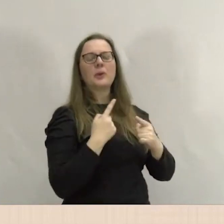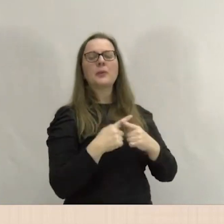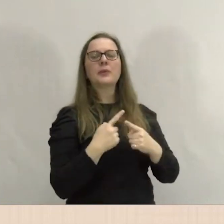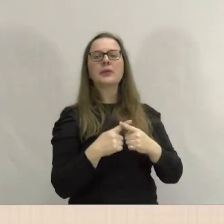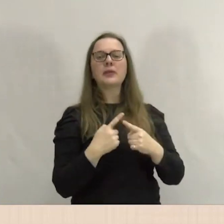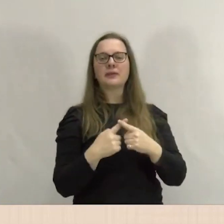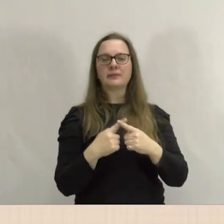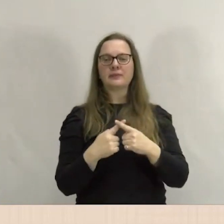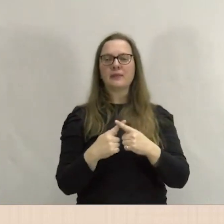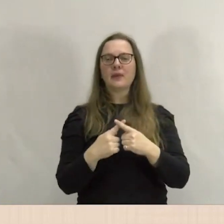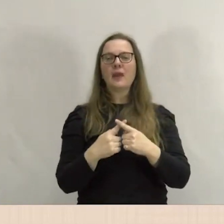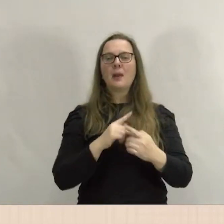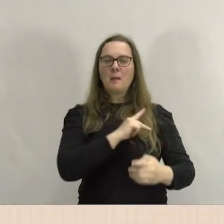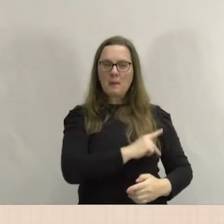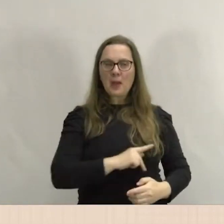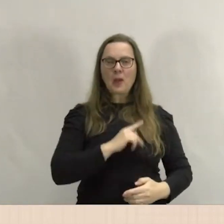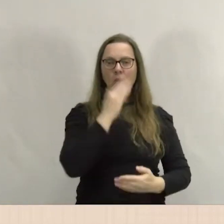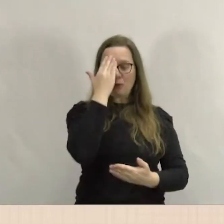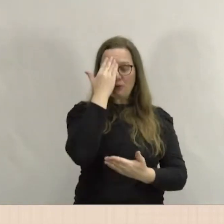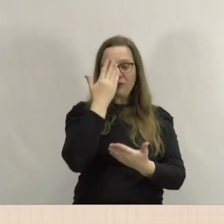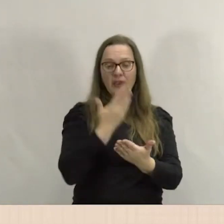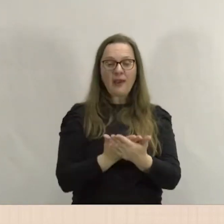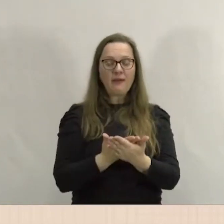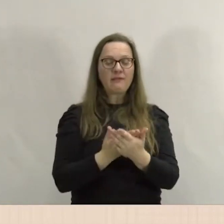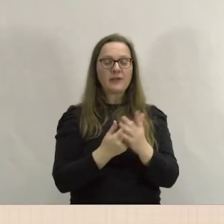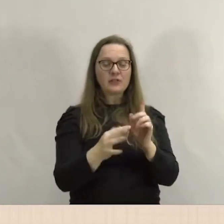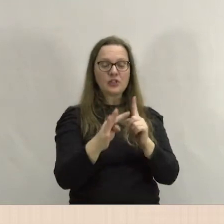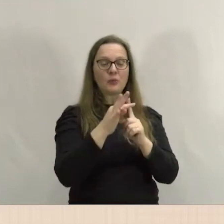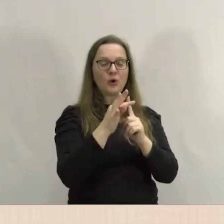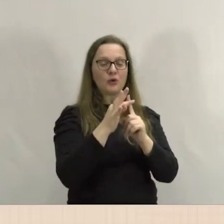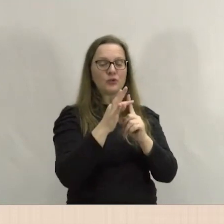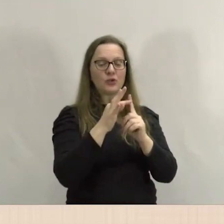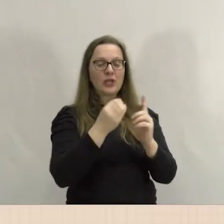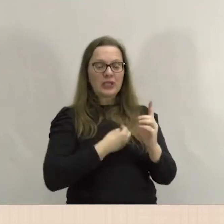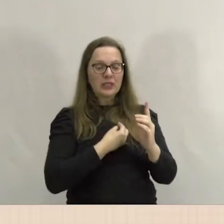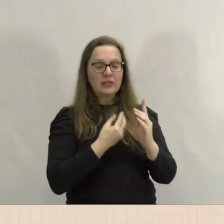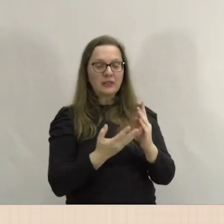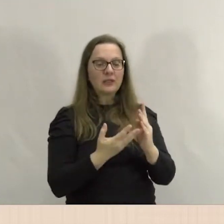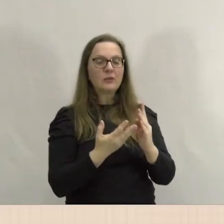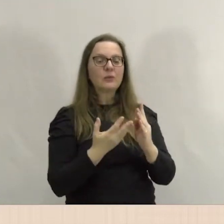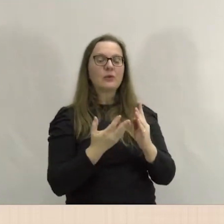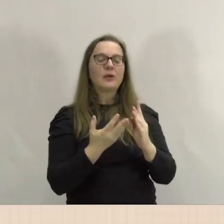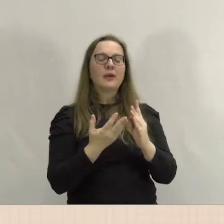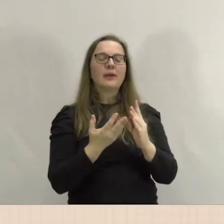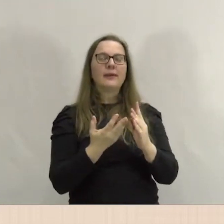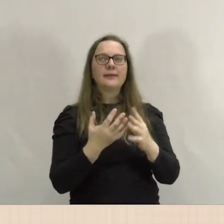sim dada pelo Senhor. Eu tenho autoridade para edificação, não para destruição.